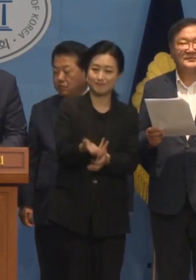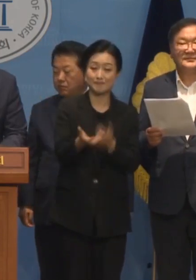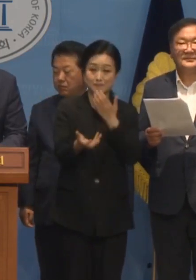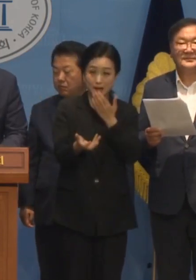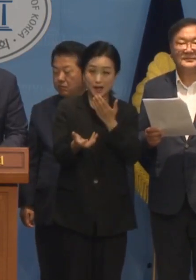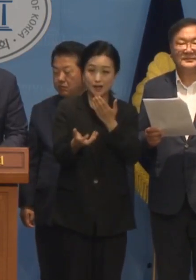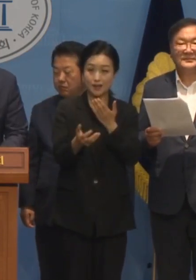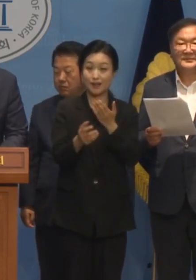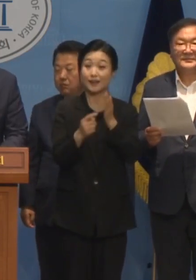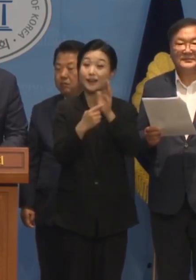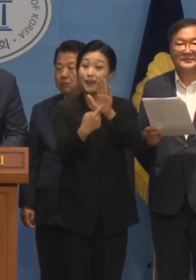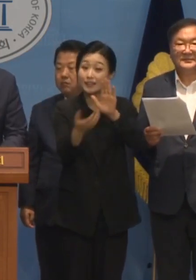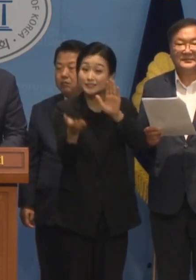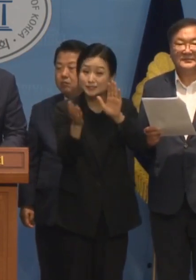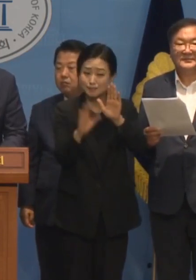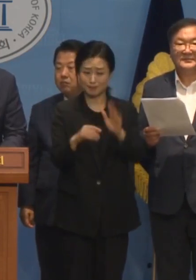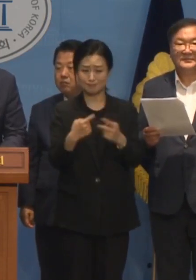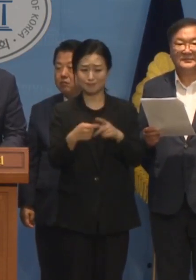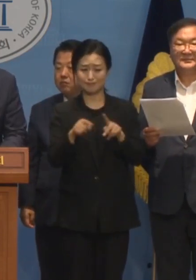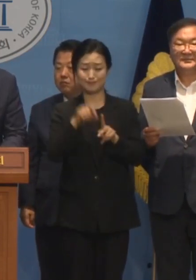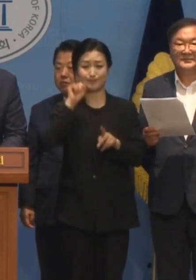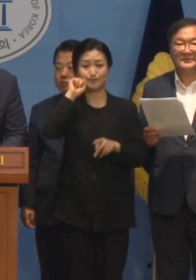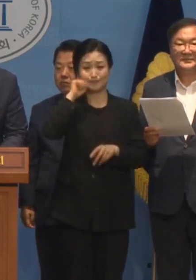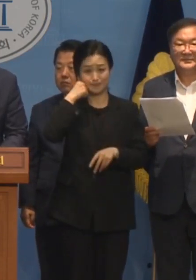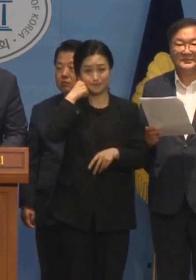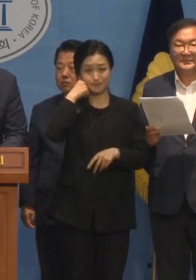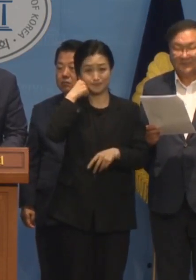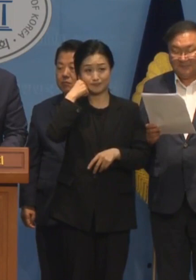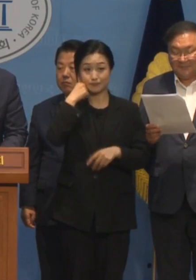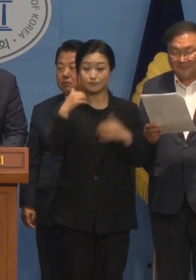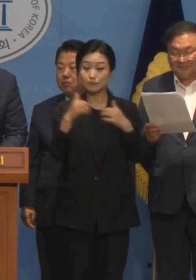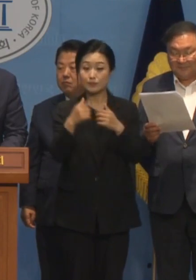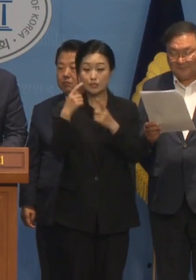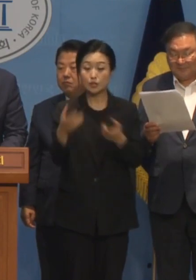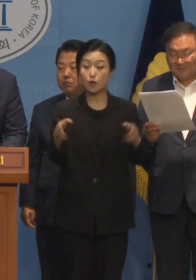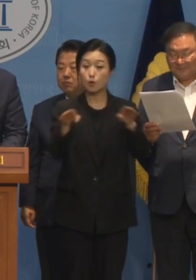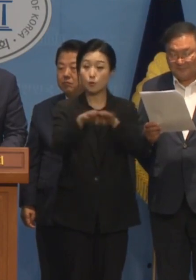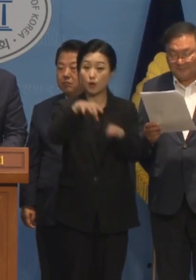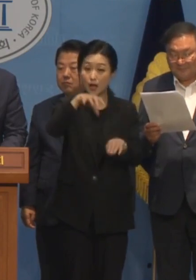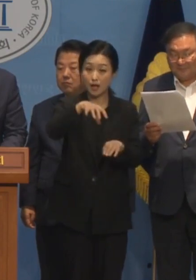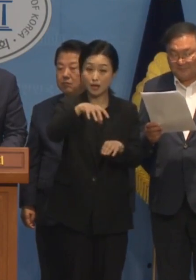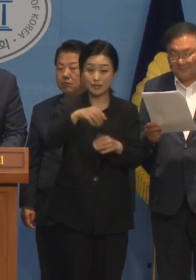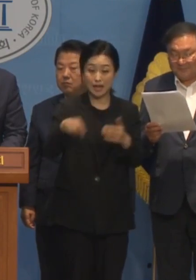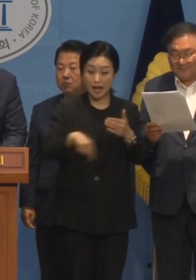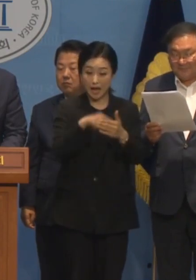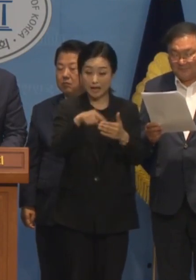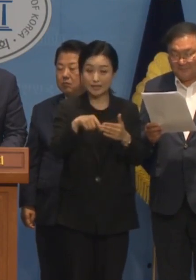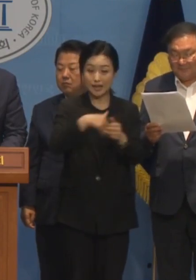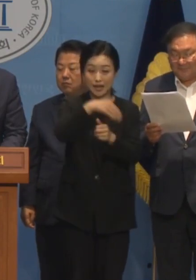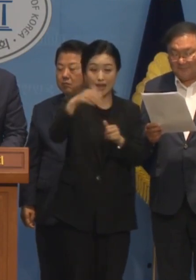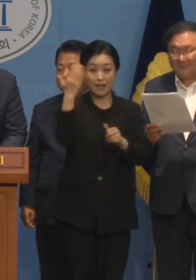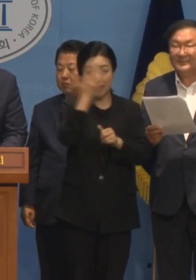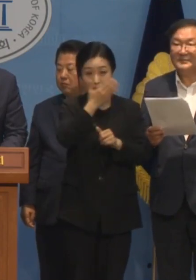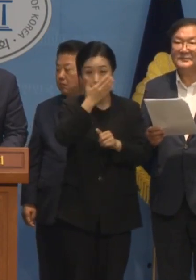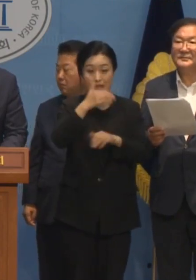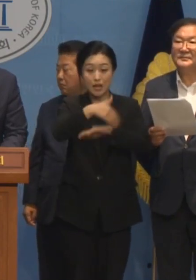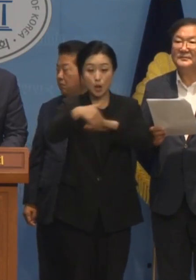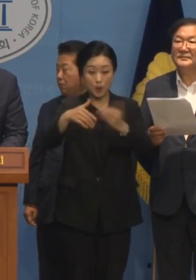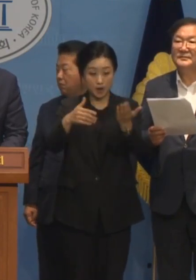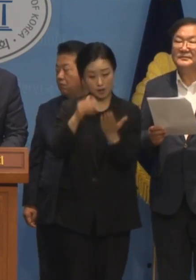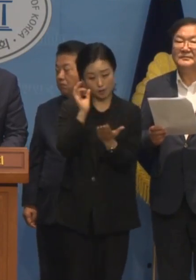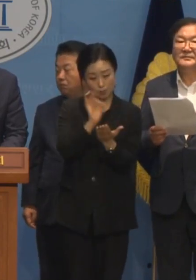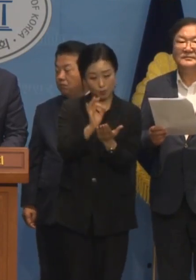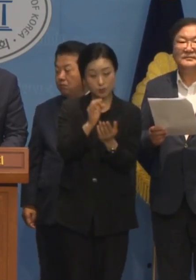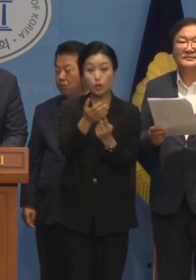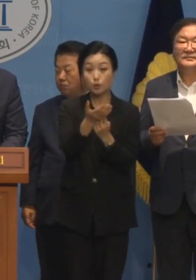입장이었습니다. 하지만 납득하기 어렵습니다. 전쟁기념관이 제출한 내부 환경 개선 계획에 따르면 독도